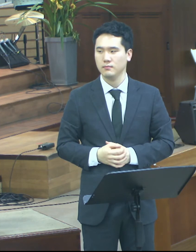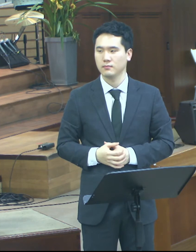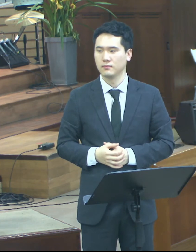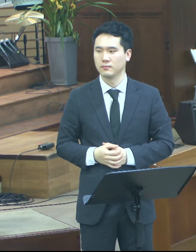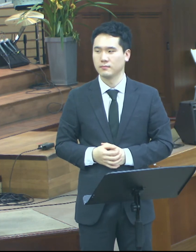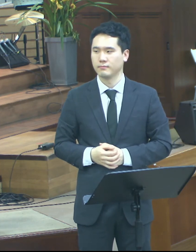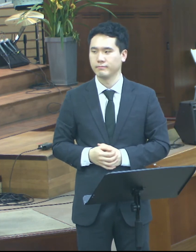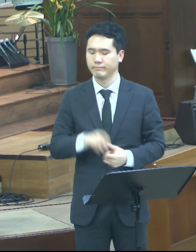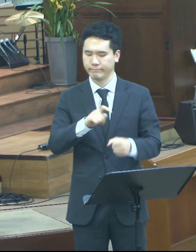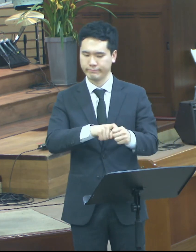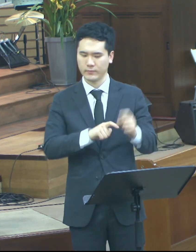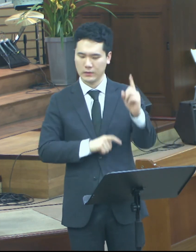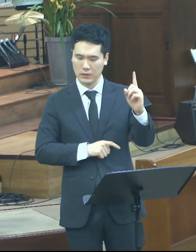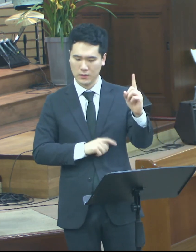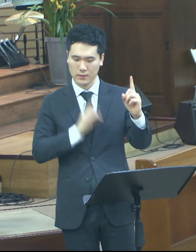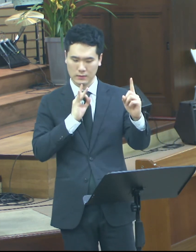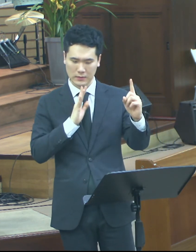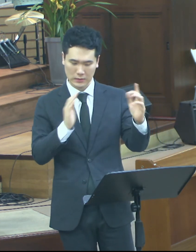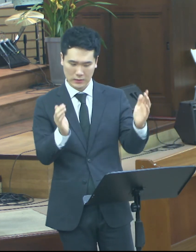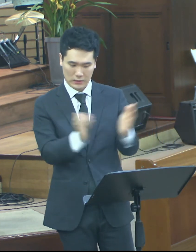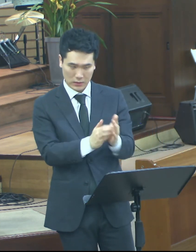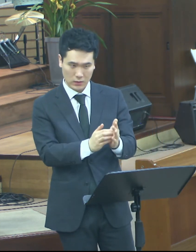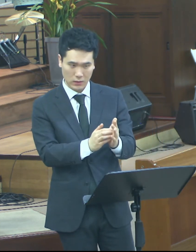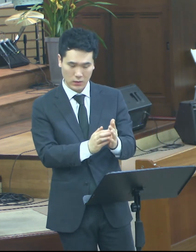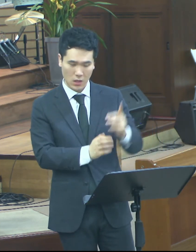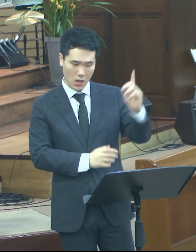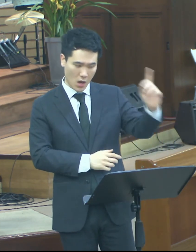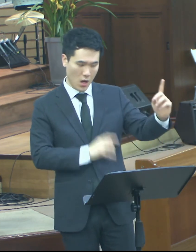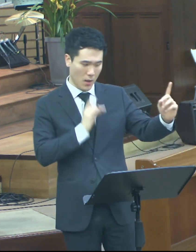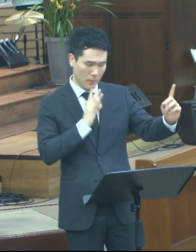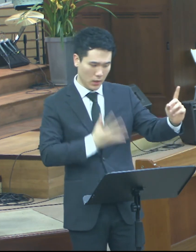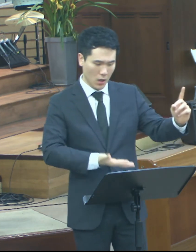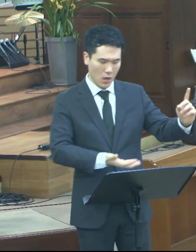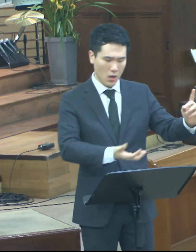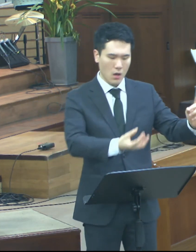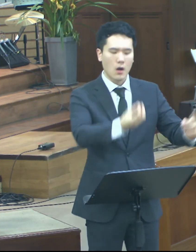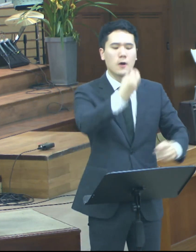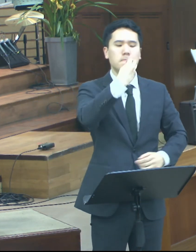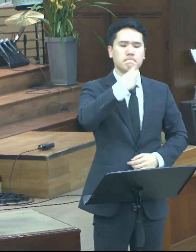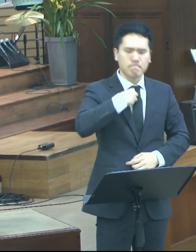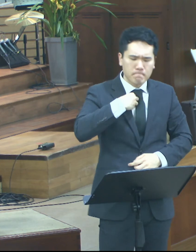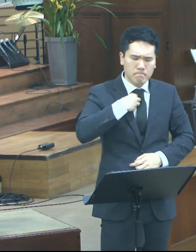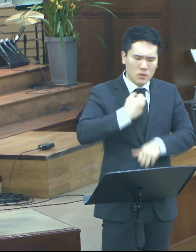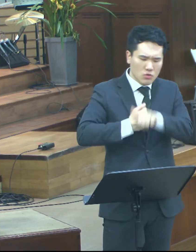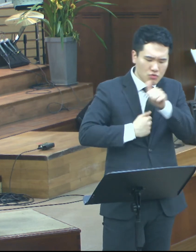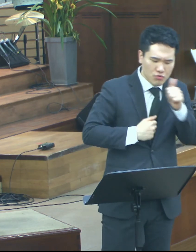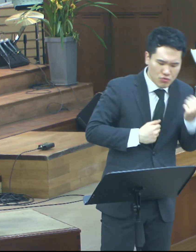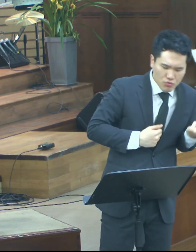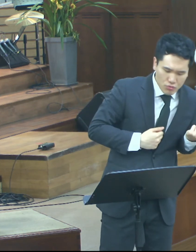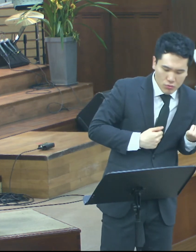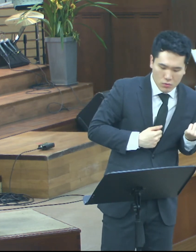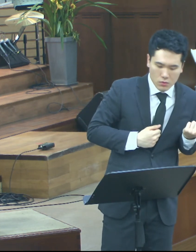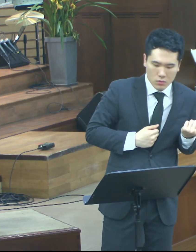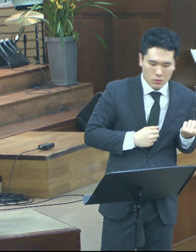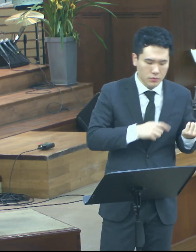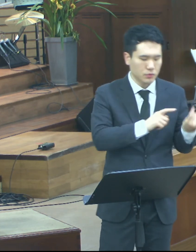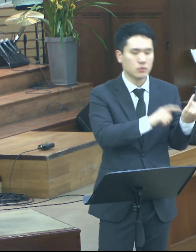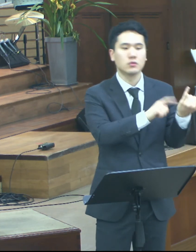떡 한 개밖에 없잖아요. 떡 한 개만 먹고 죽으려고 했던 사렙다 과부가 있잖아요. 그